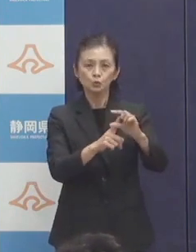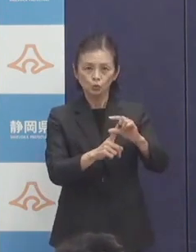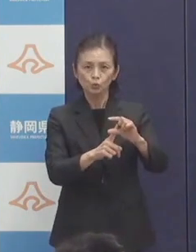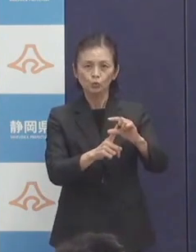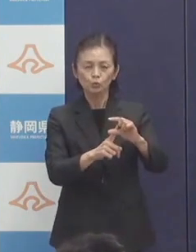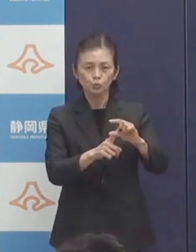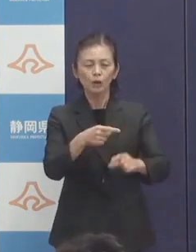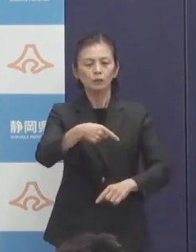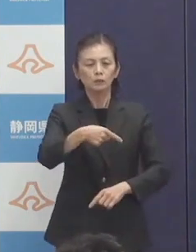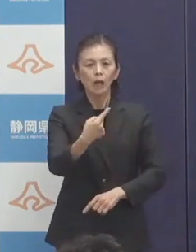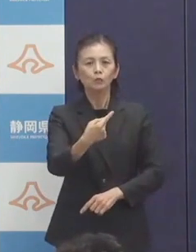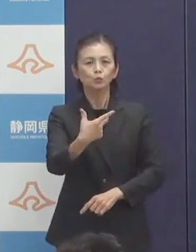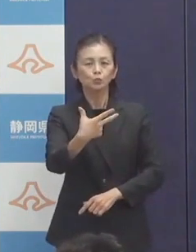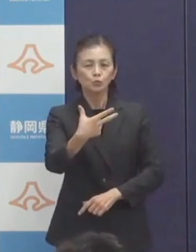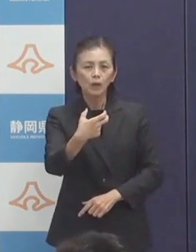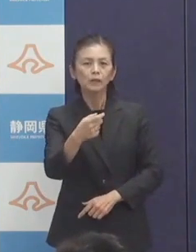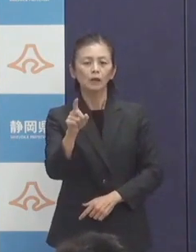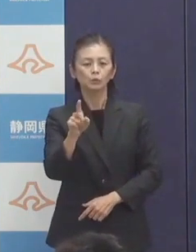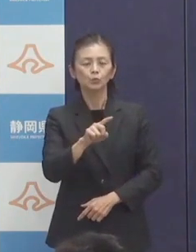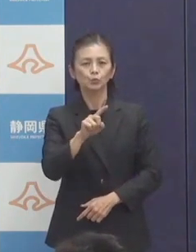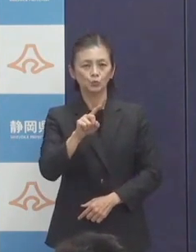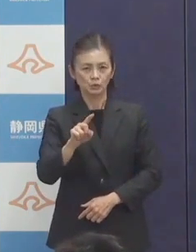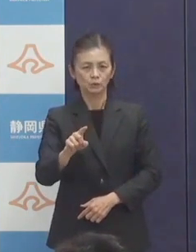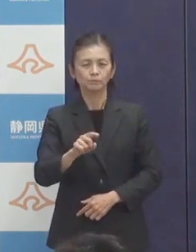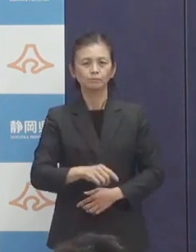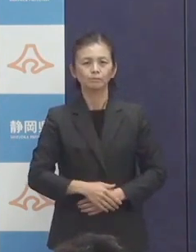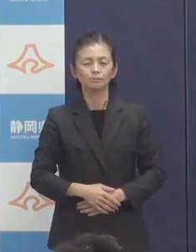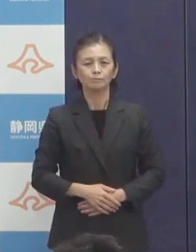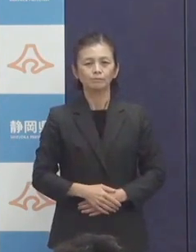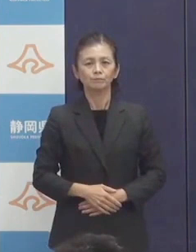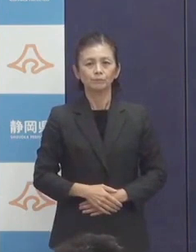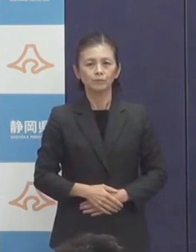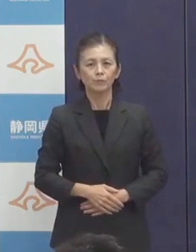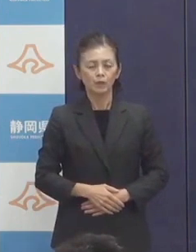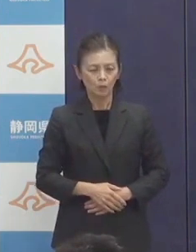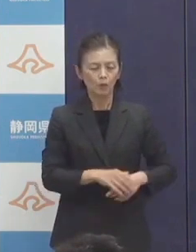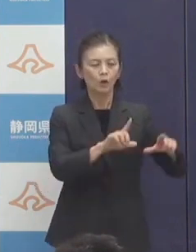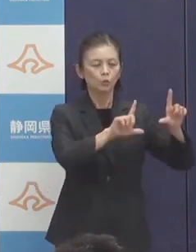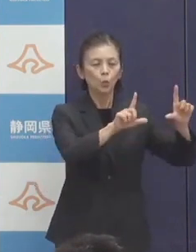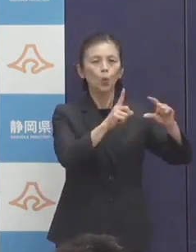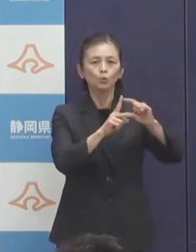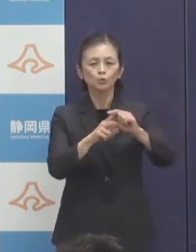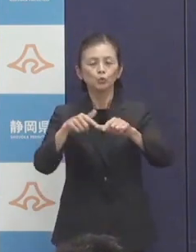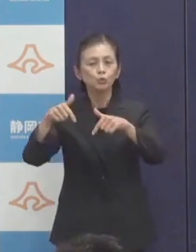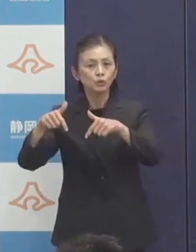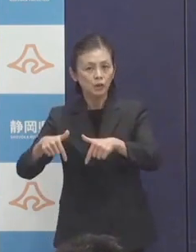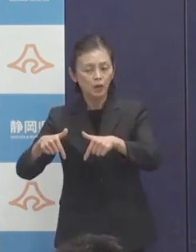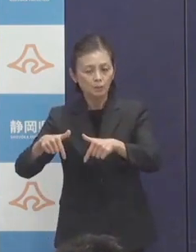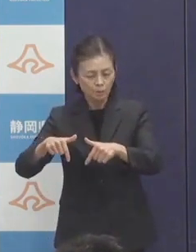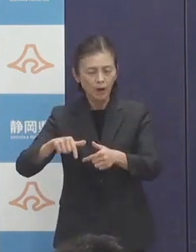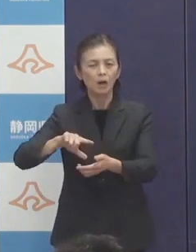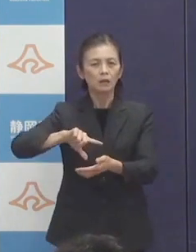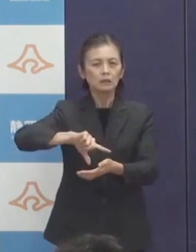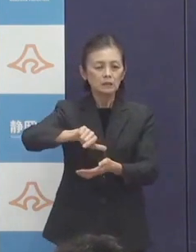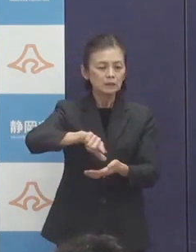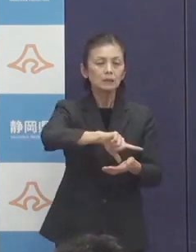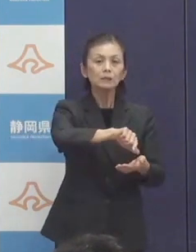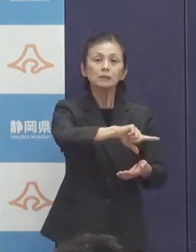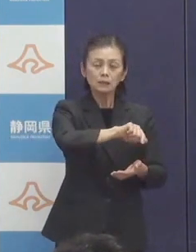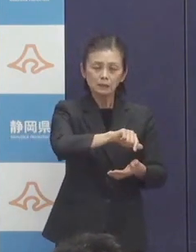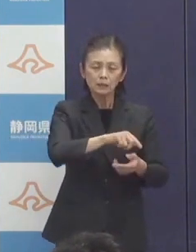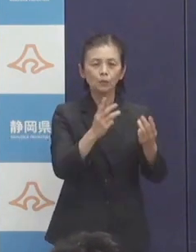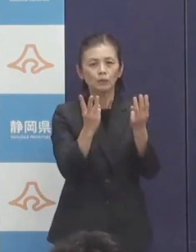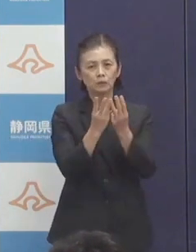さんは170名余りでございます。したがって当中西、地域によって差はございますけれ